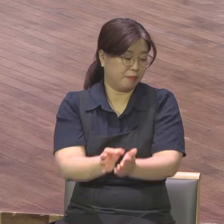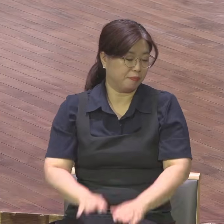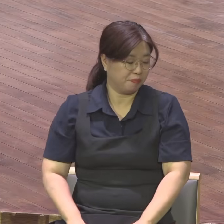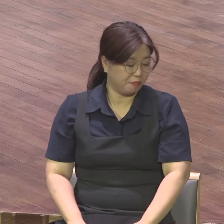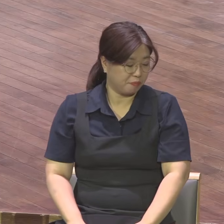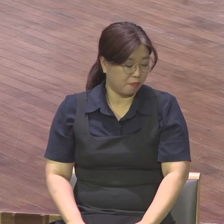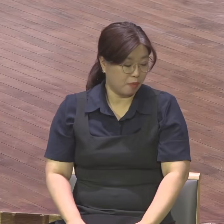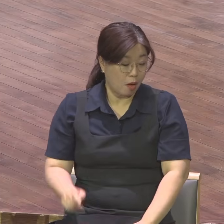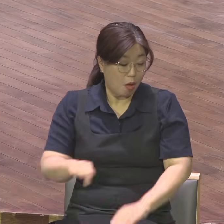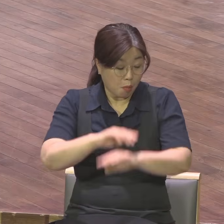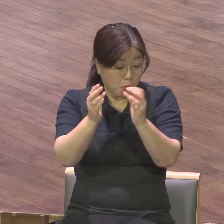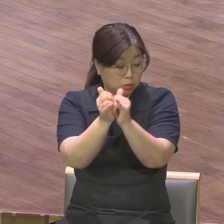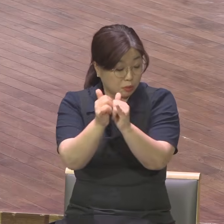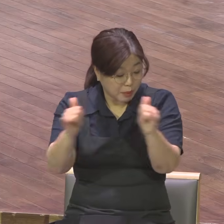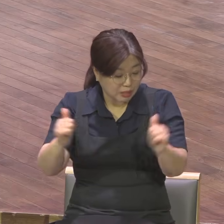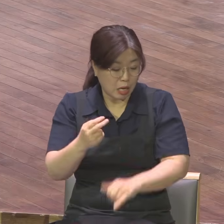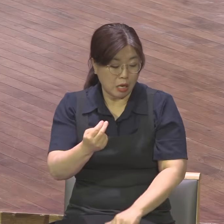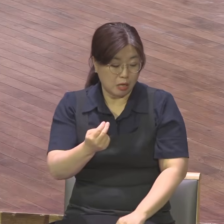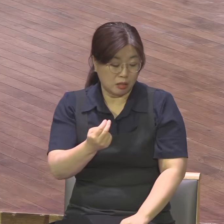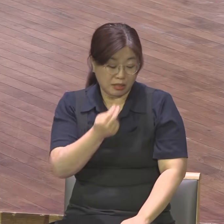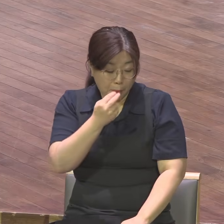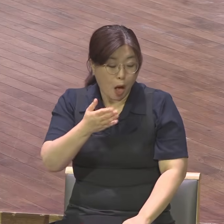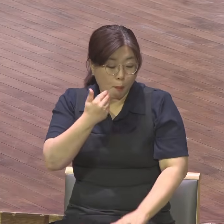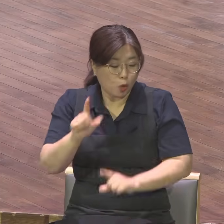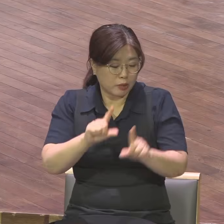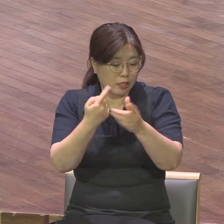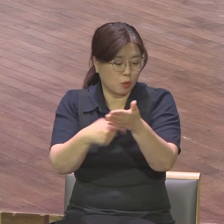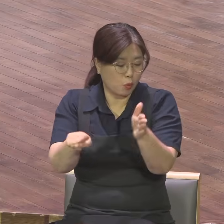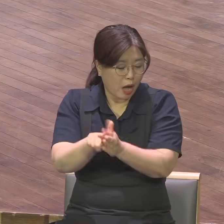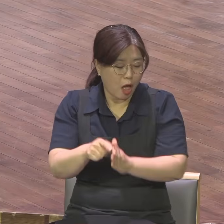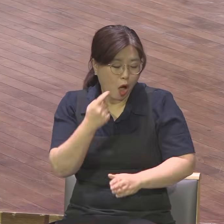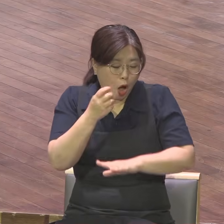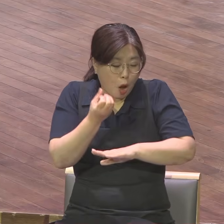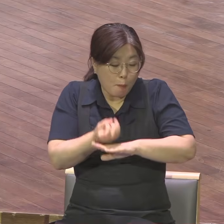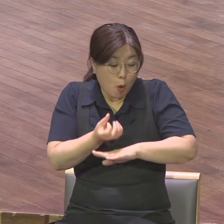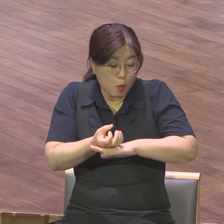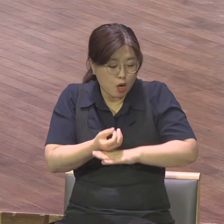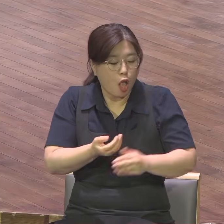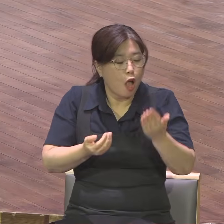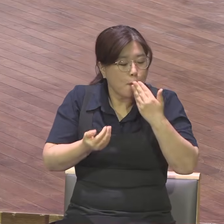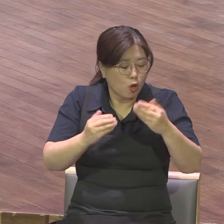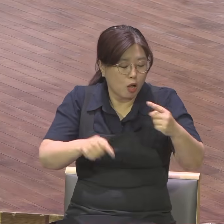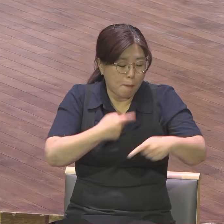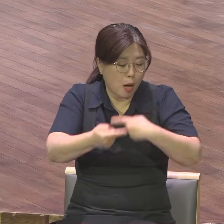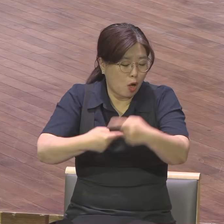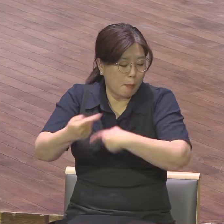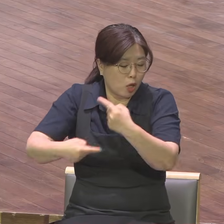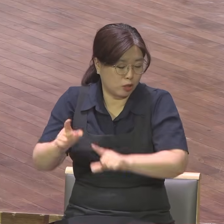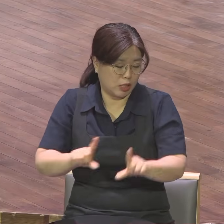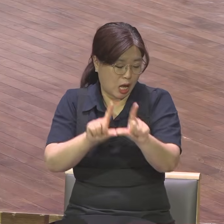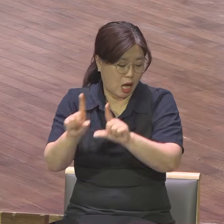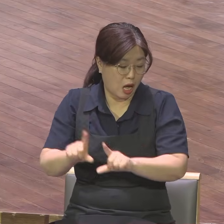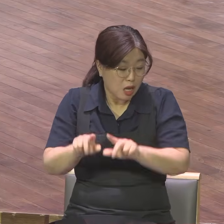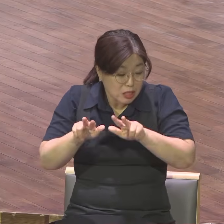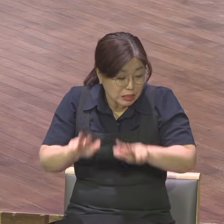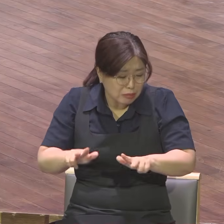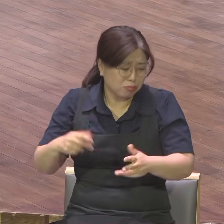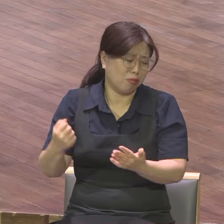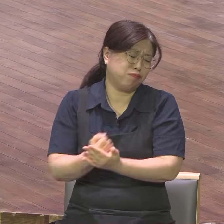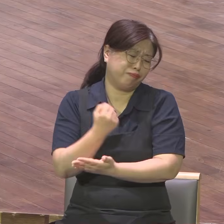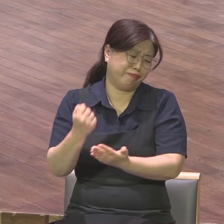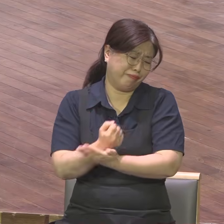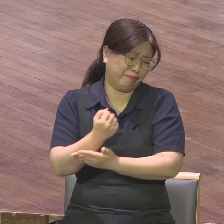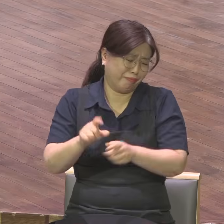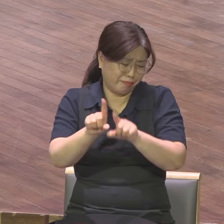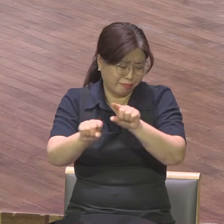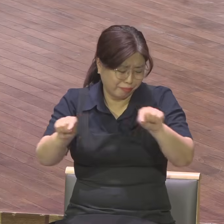갑시다. 그 모든 백성이 생명을 이으려고 보물로 먹을 것들을 바꾸었더니 지금도